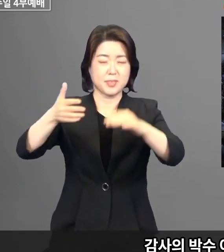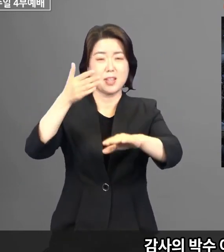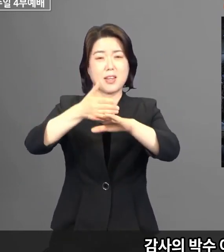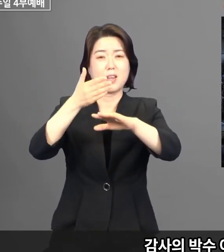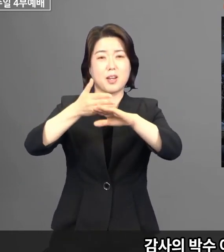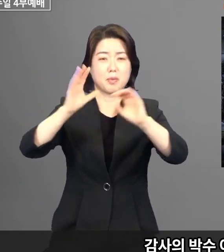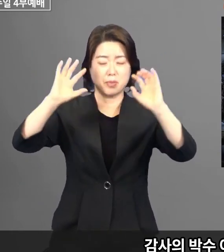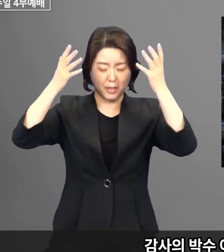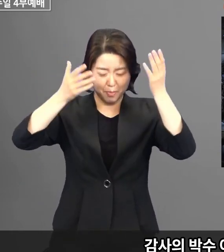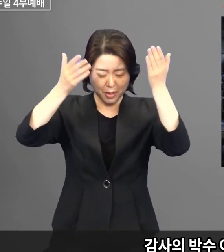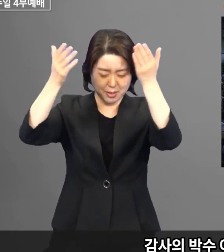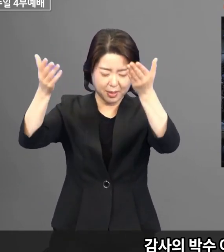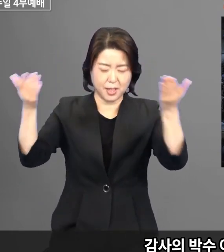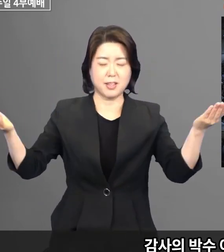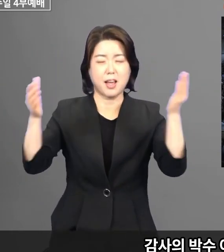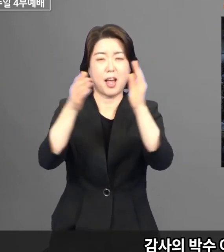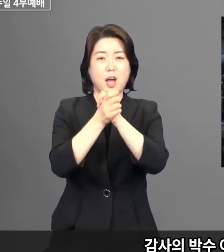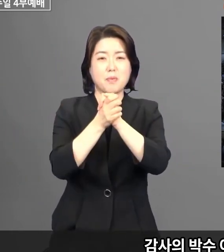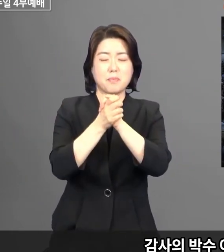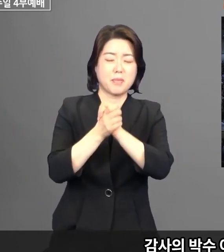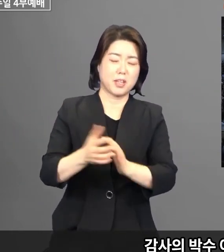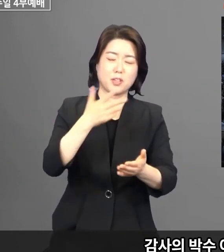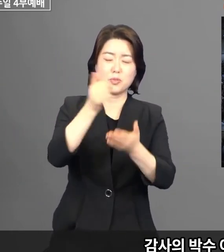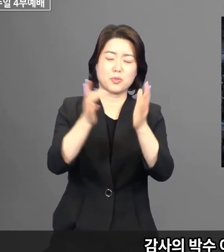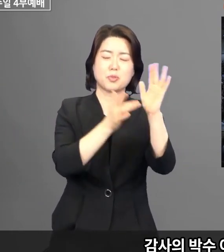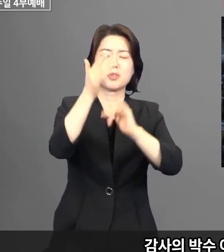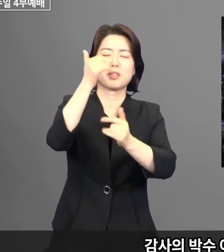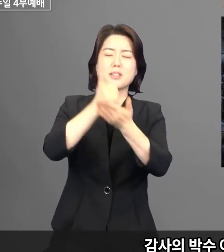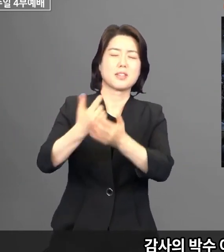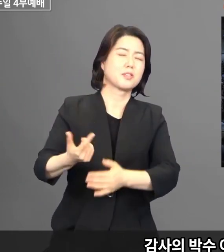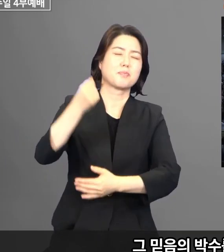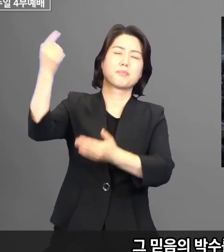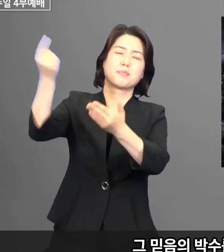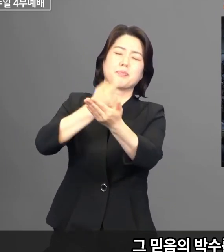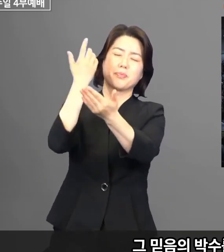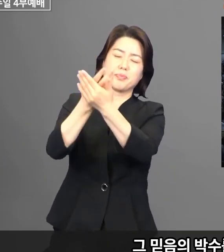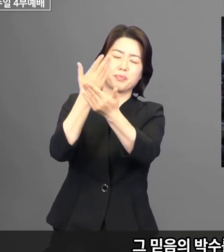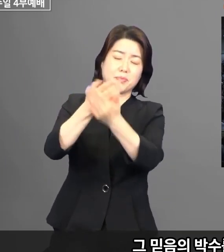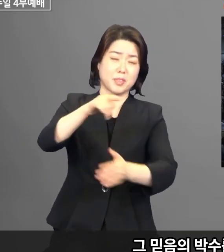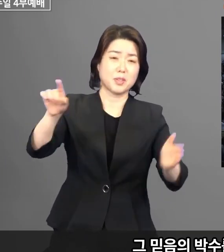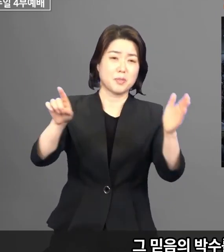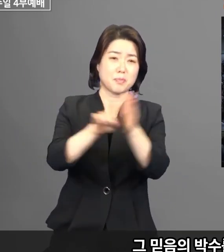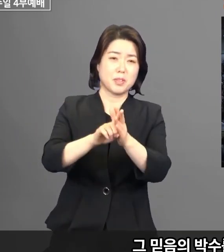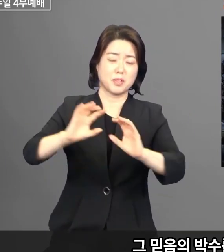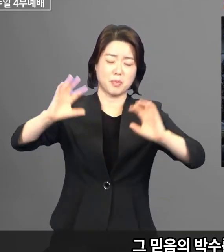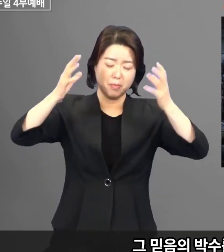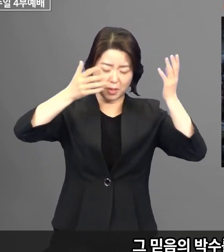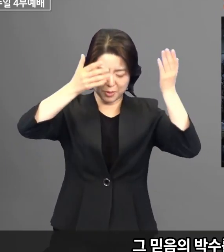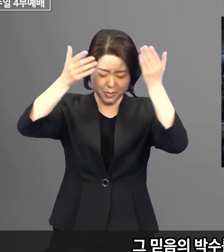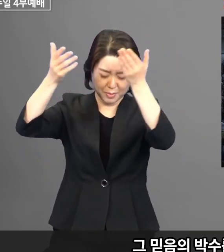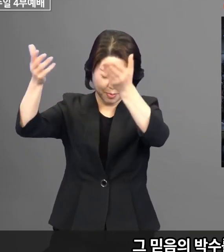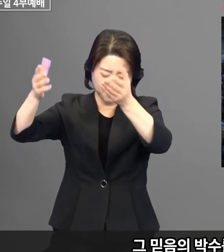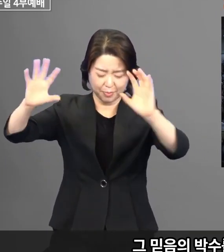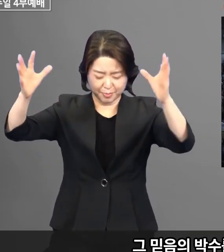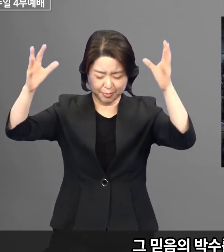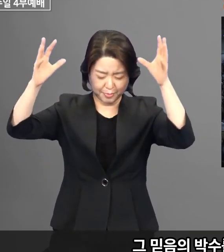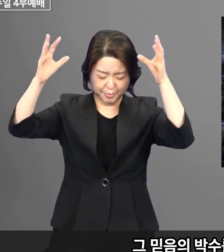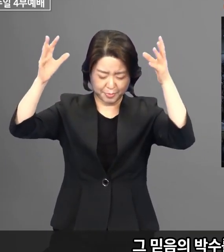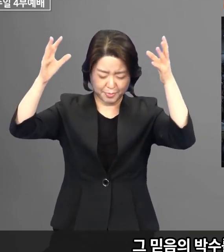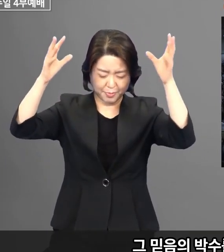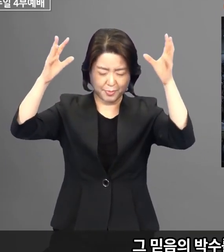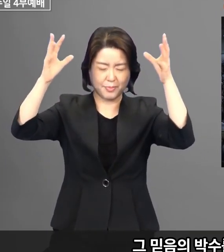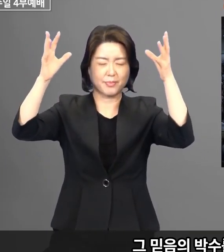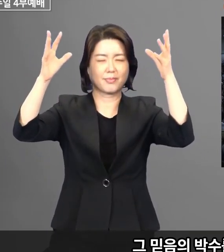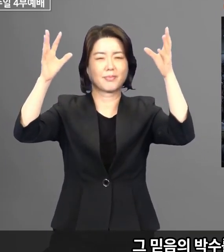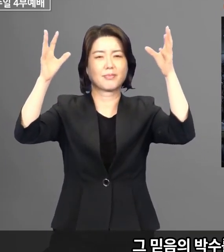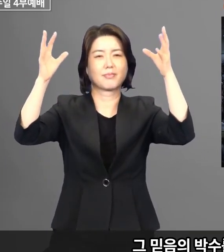박수. 아멘. 마라나타. 그 믿음의 박수를 드리겠습니다.